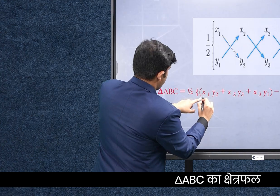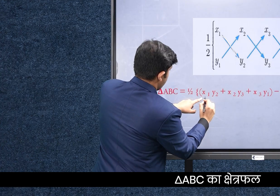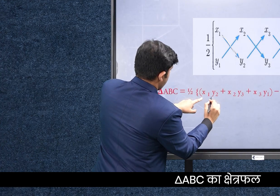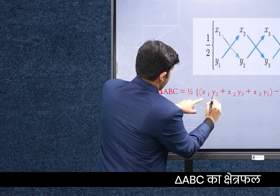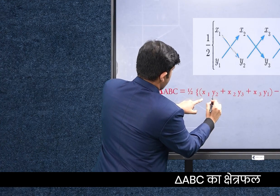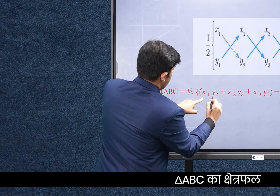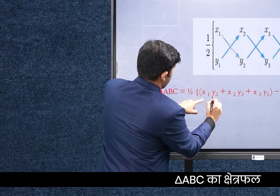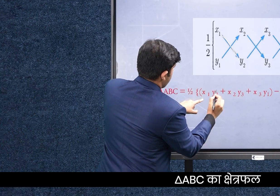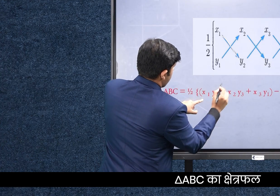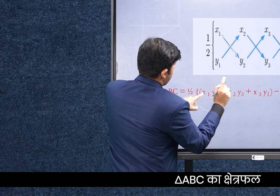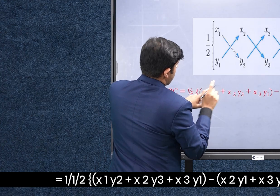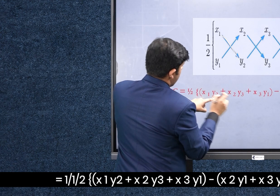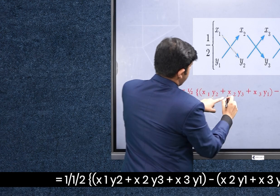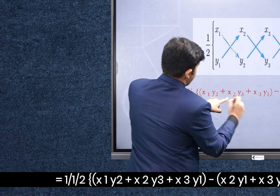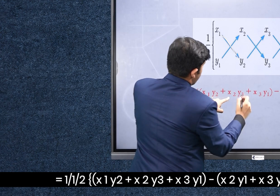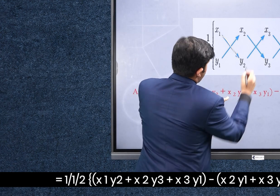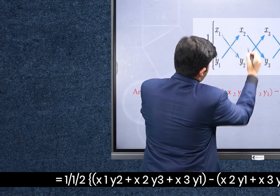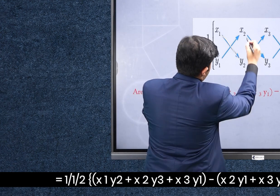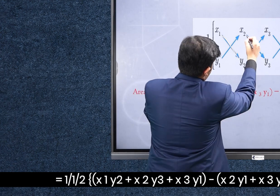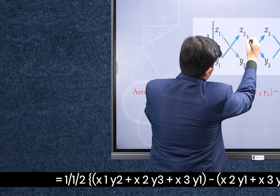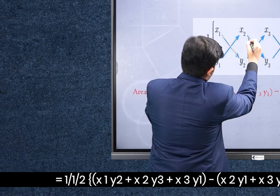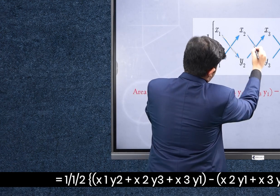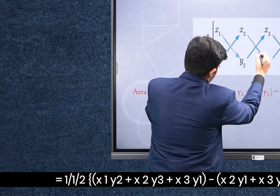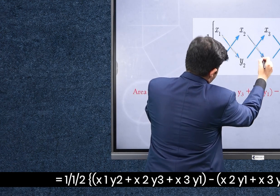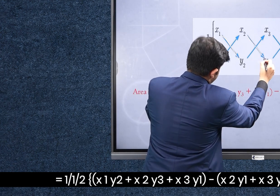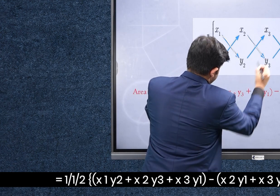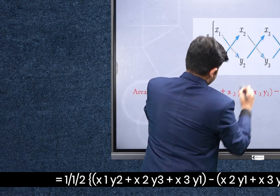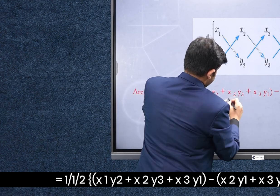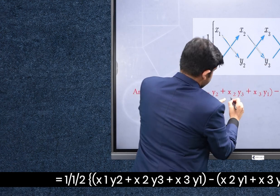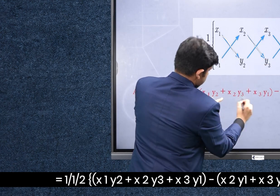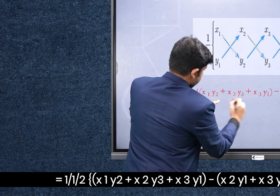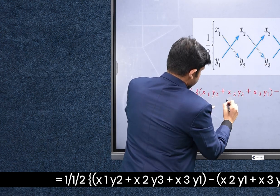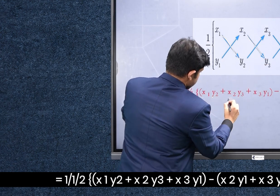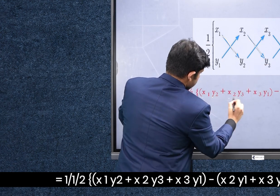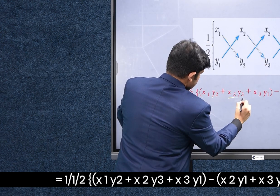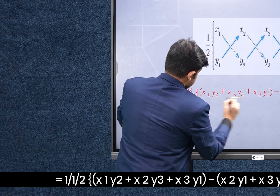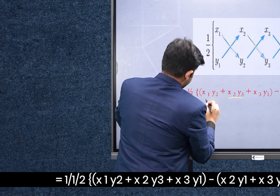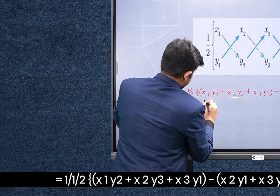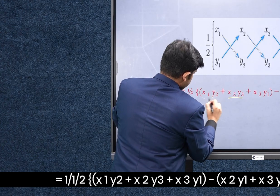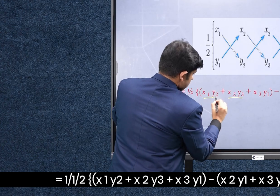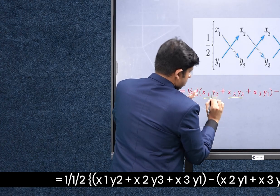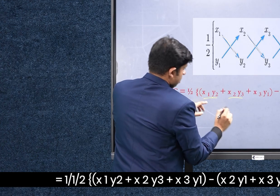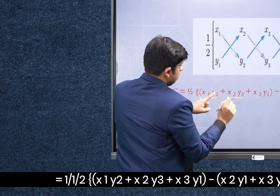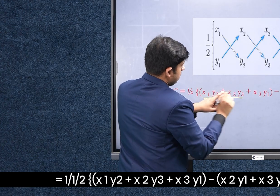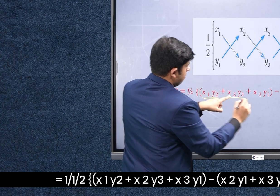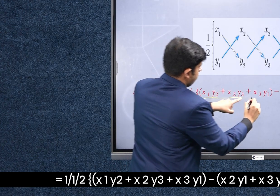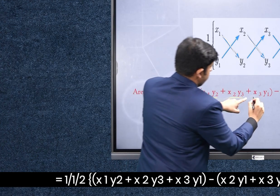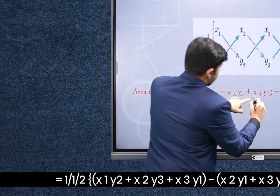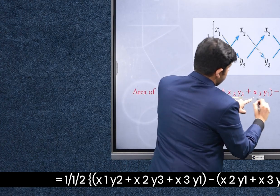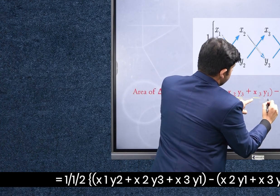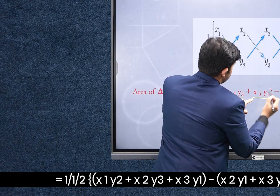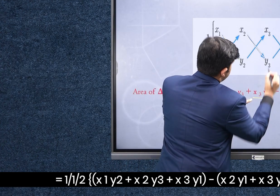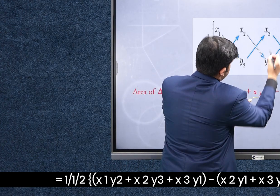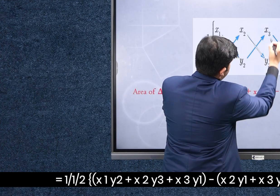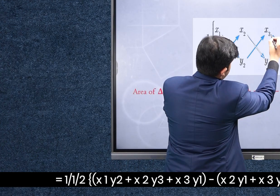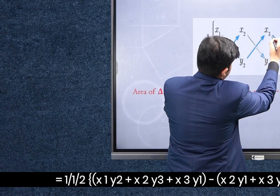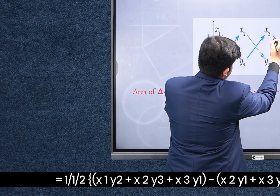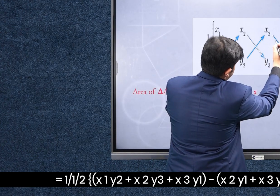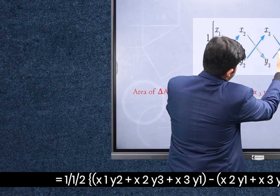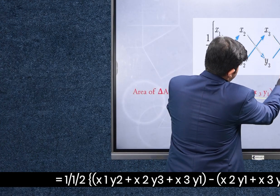एबीसी का क्षेत्रफल इज इक्वल 1/1/2 कर्ली ब्रैकेट ऑफ x1 y2 प्लस x2 y3